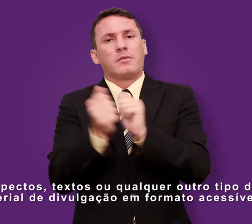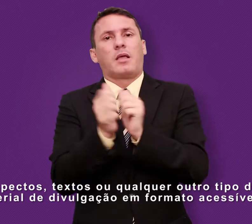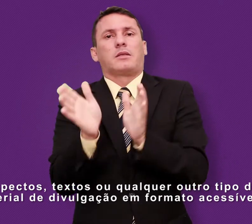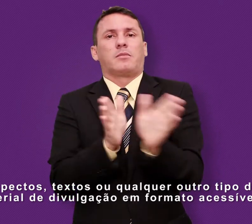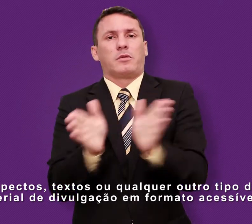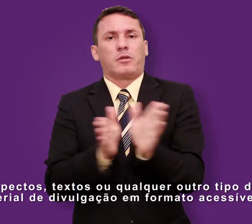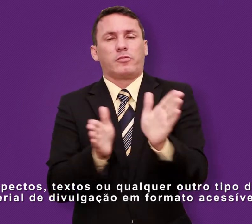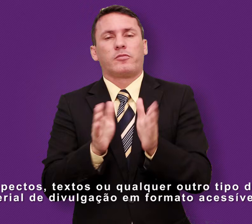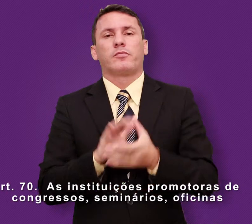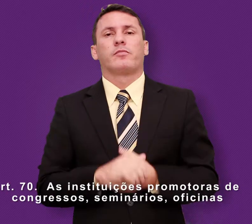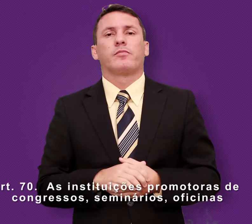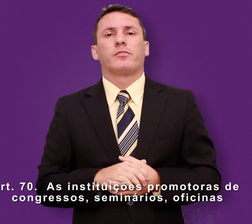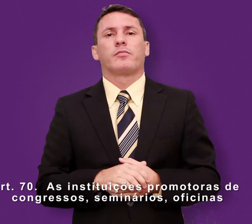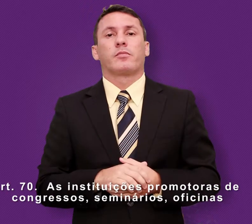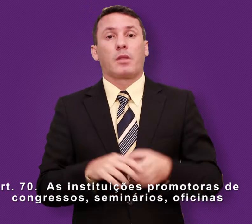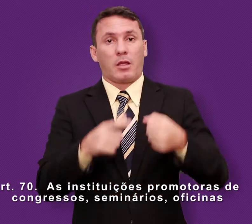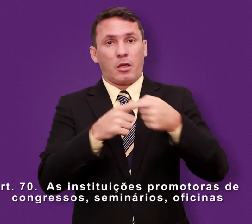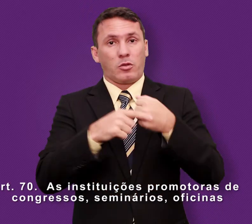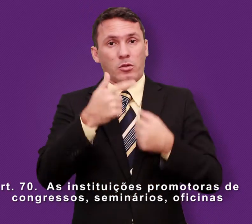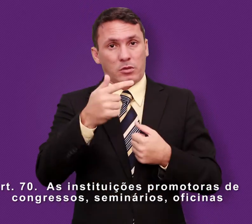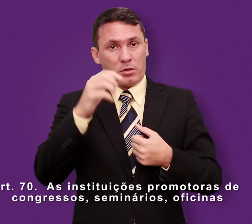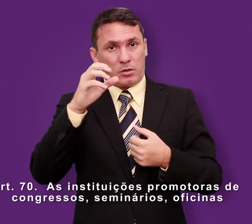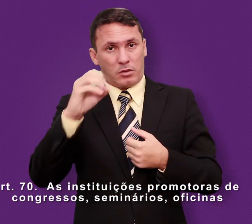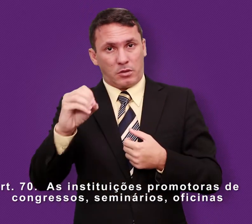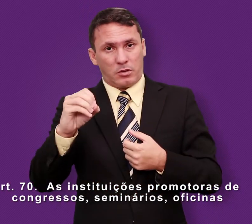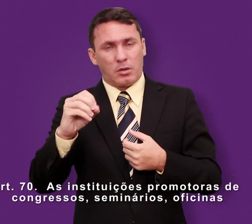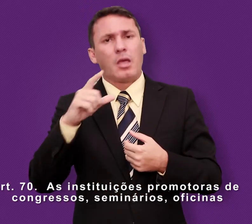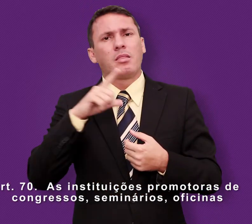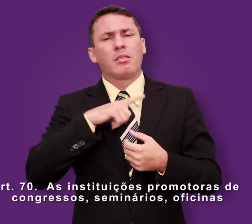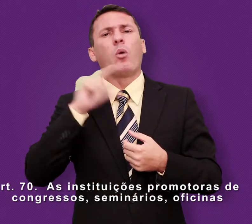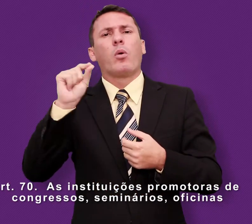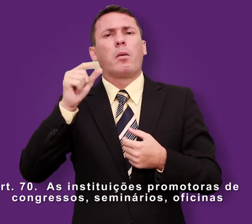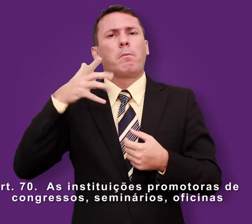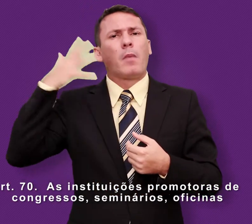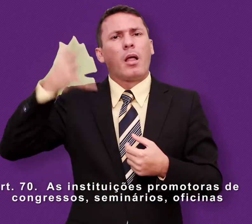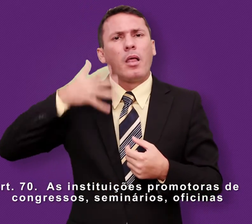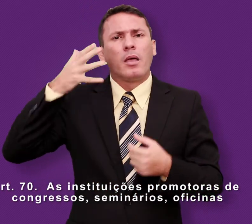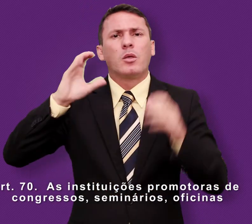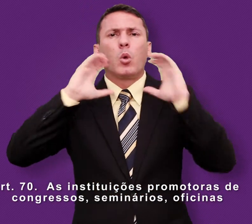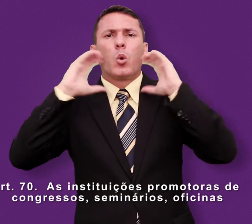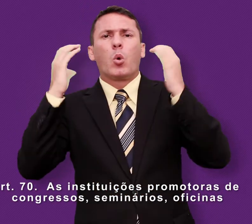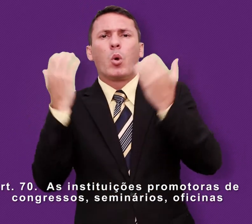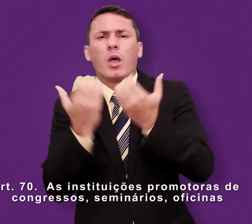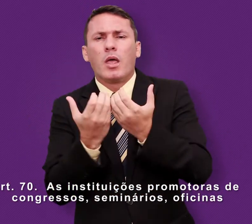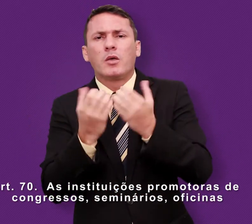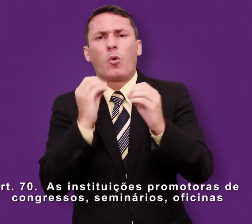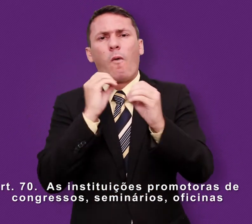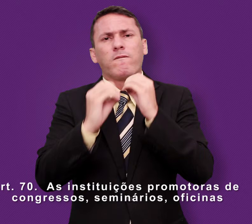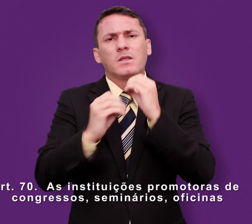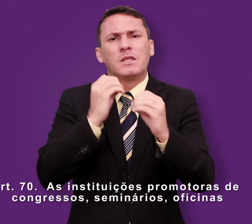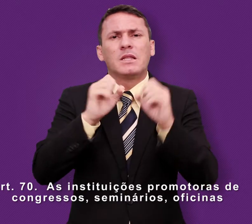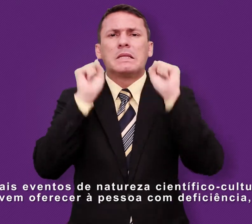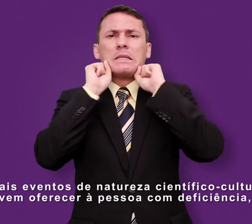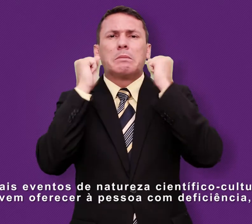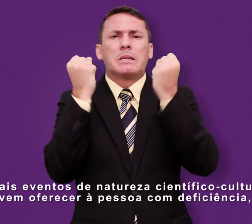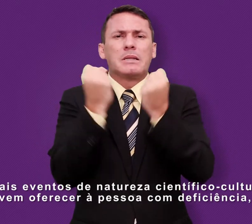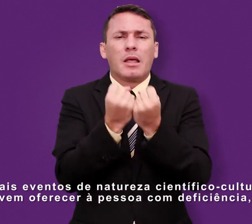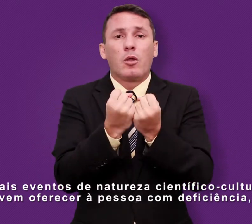formato acessível. Artigo 70. As instituições promotoras de congressos, seminários, oficinas e demais eventos